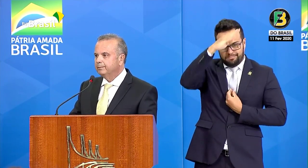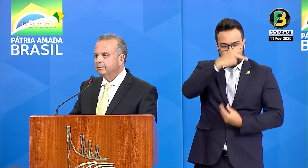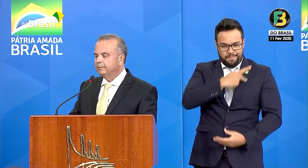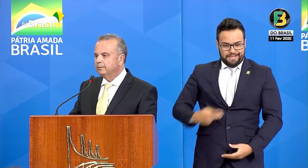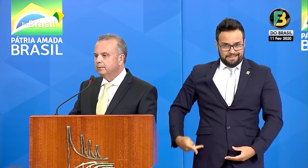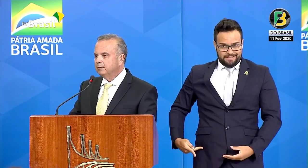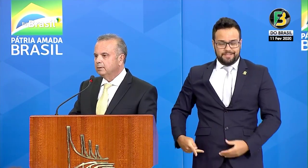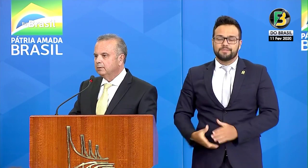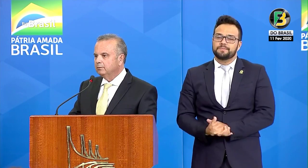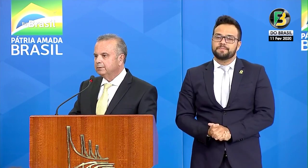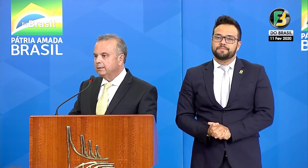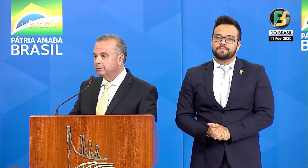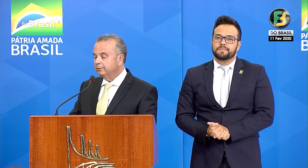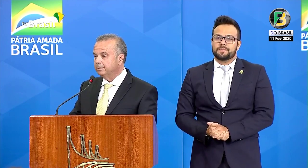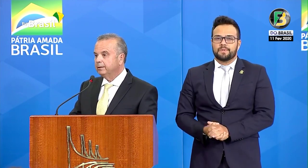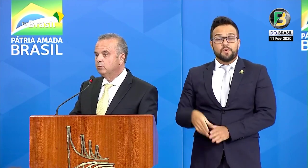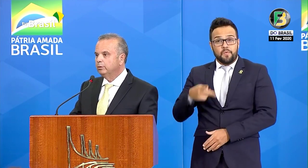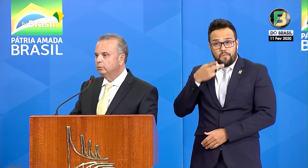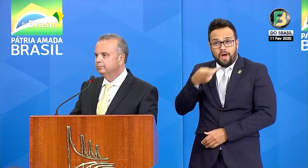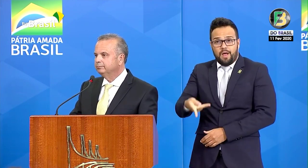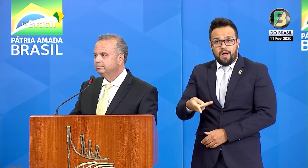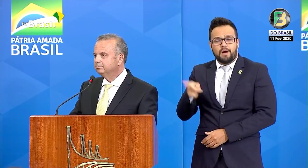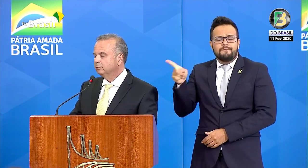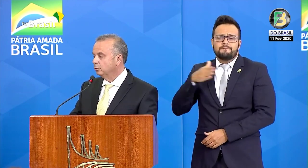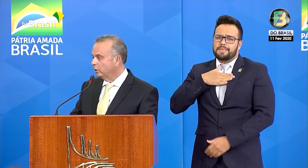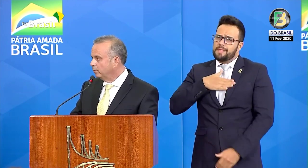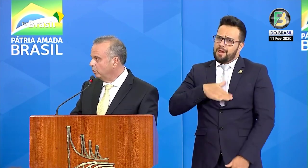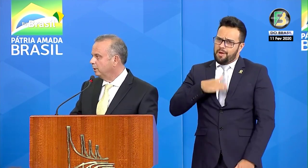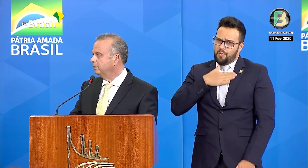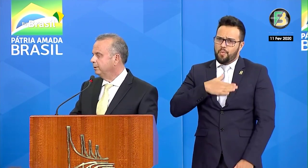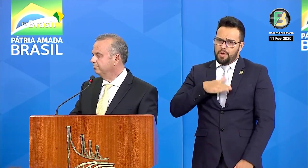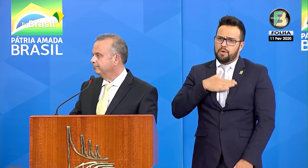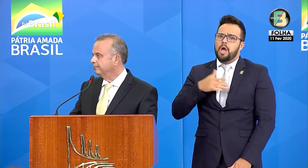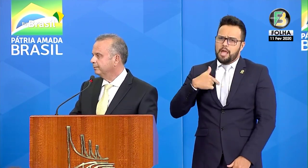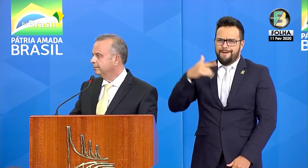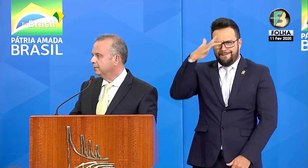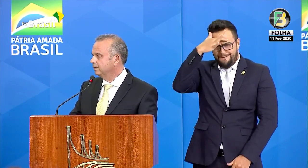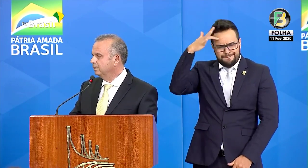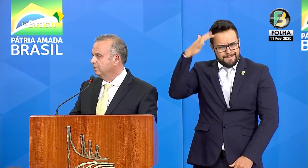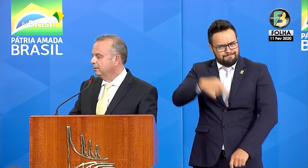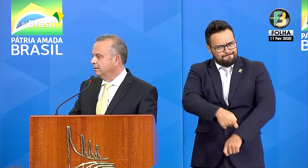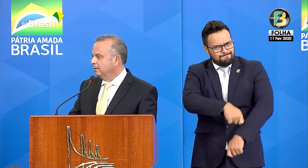presidente, Vossa Excelência, fique tranquilo, vou dar o melhor de mim.